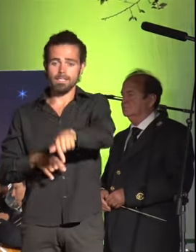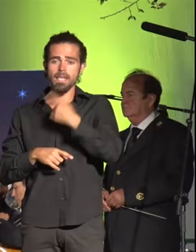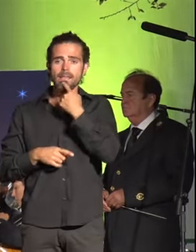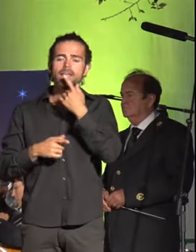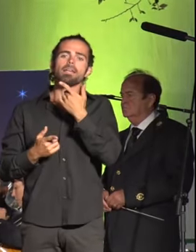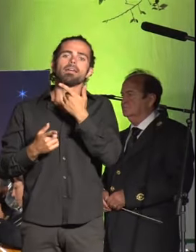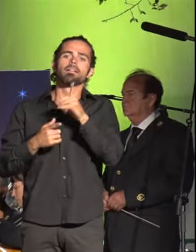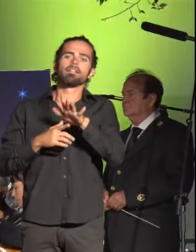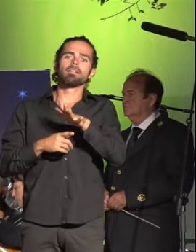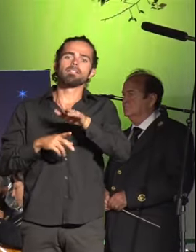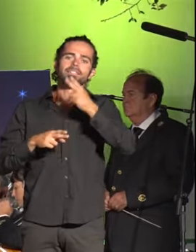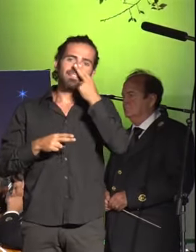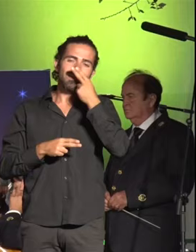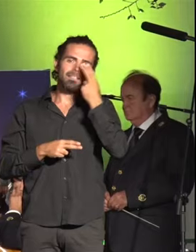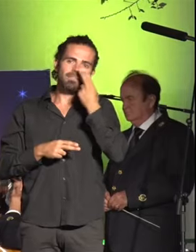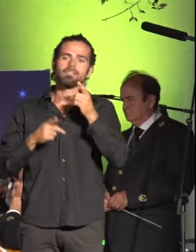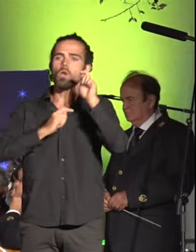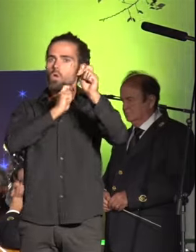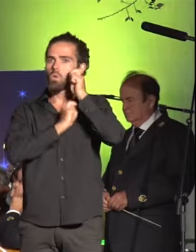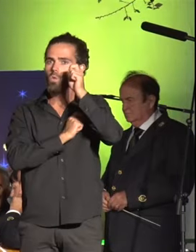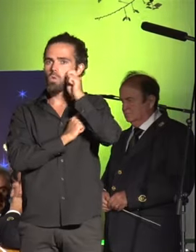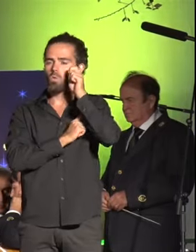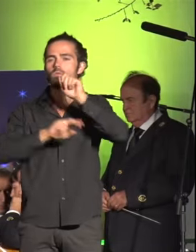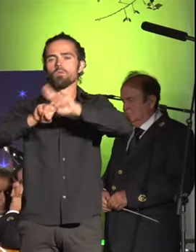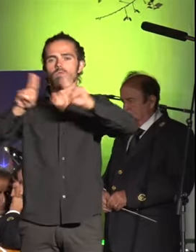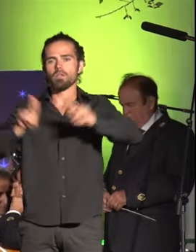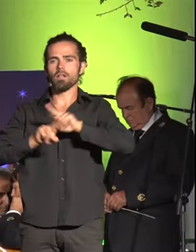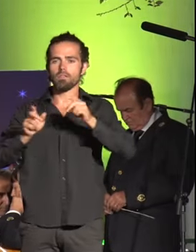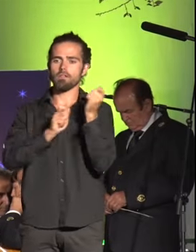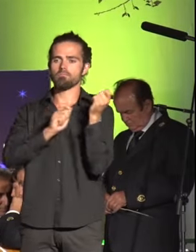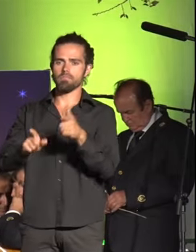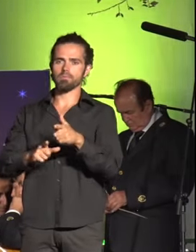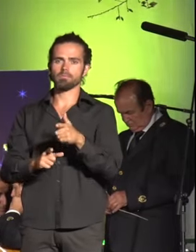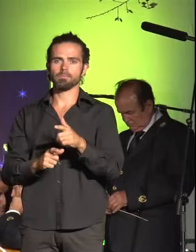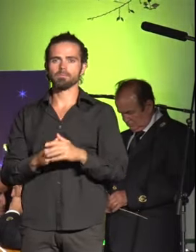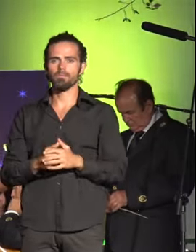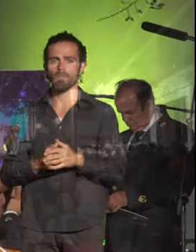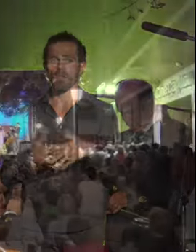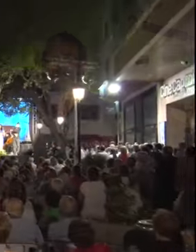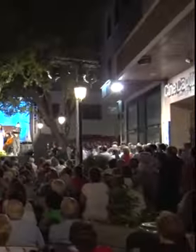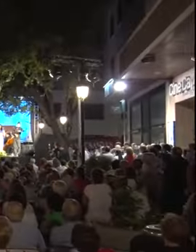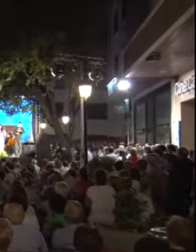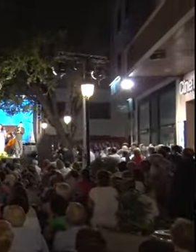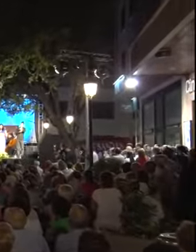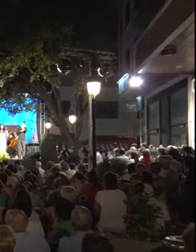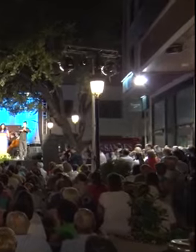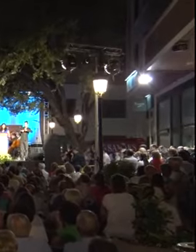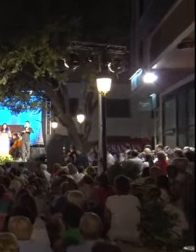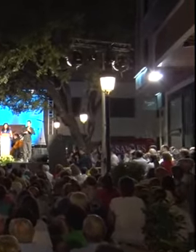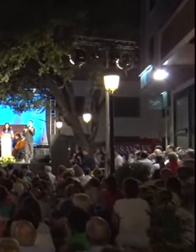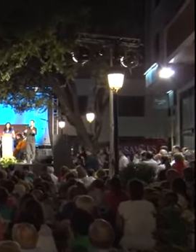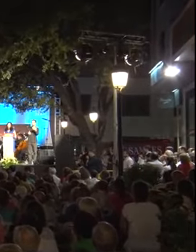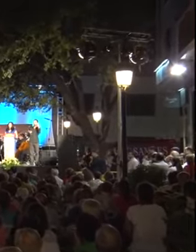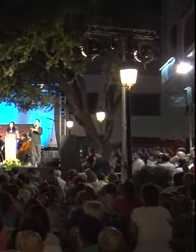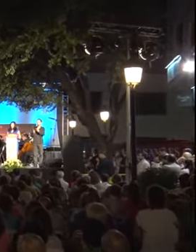turístico internacional. Una feria por terminar, para todos y de todos. Pedimos en este caso que